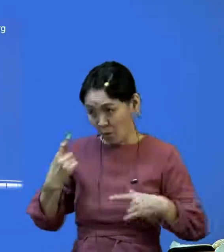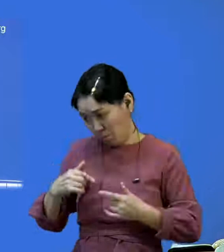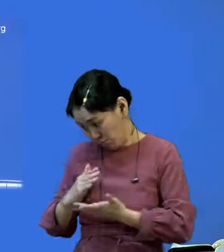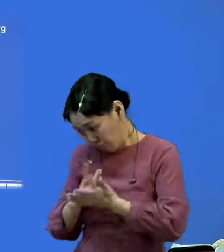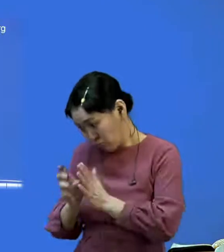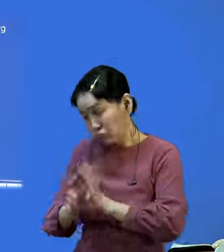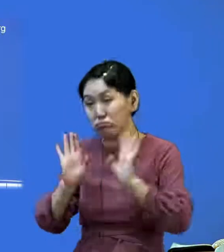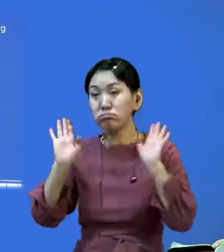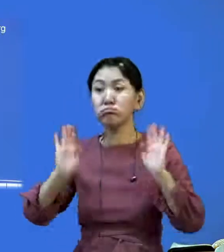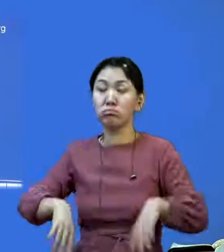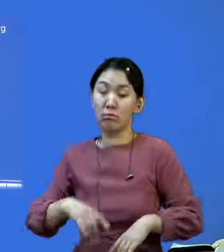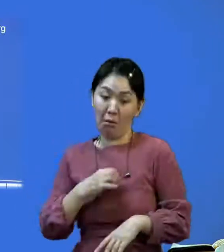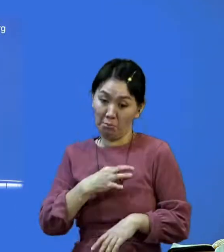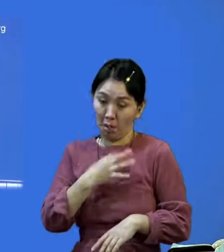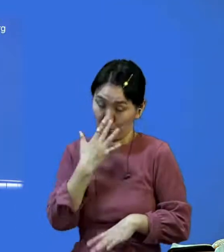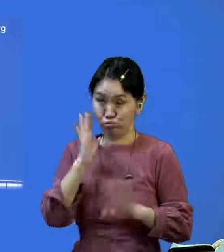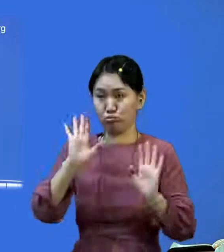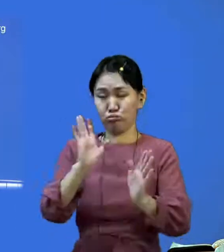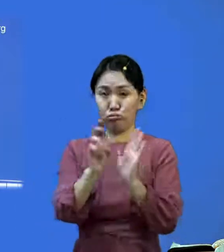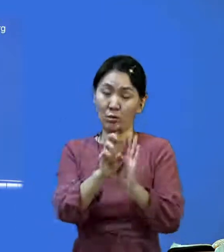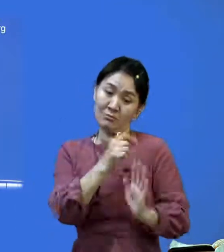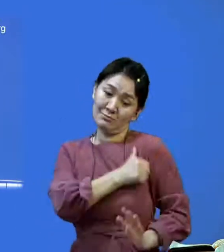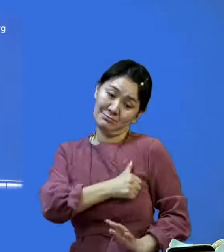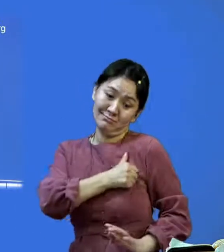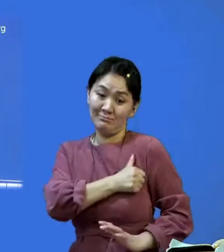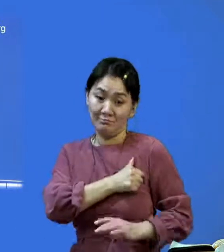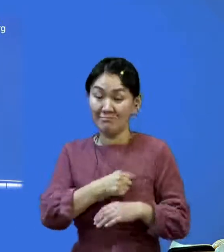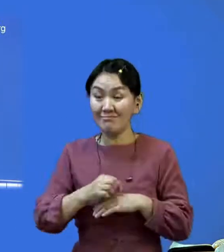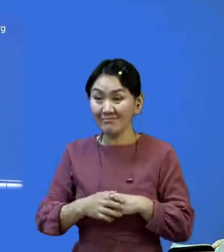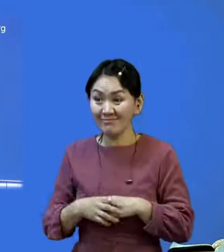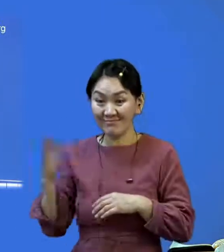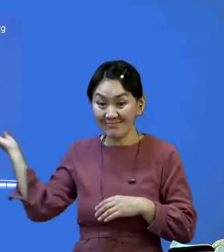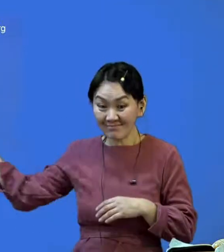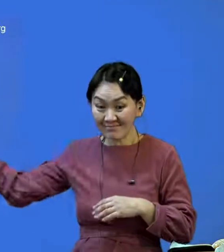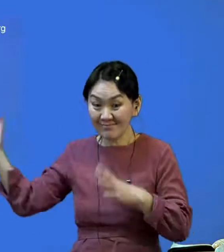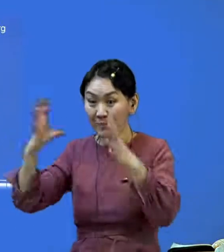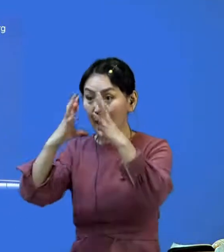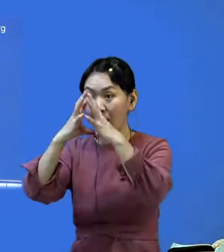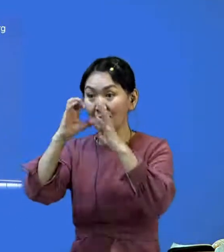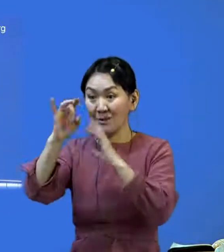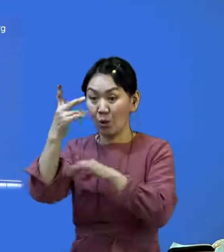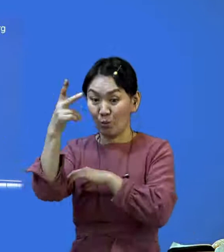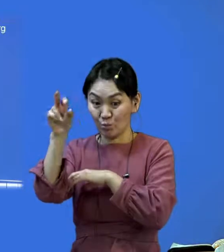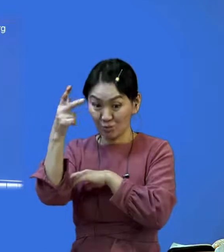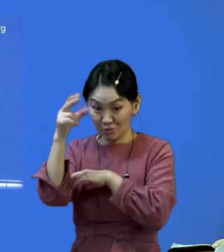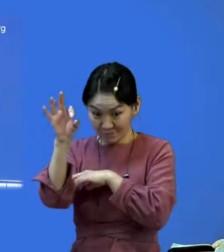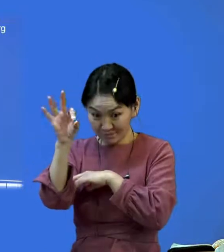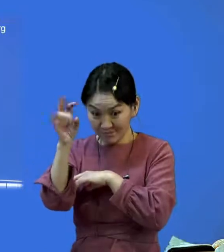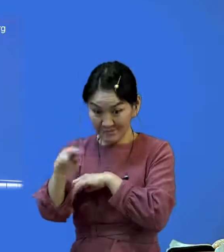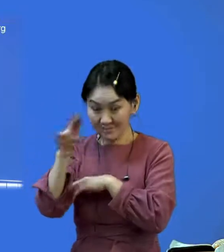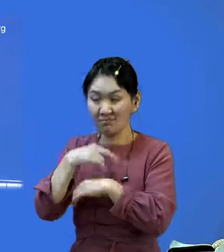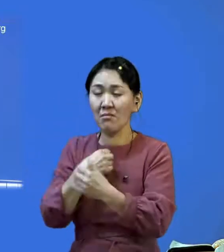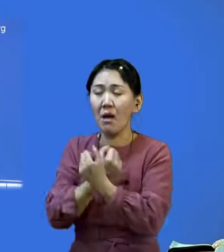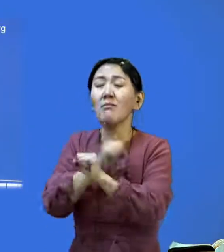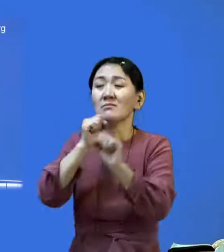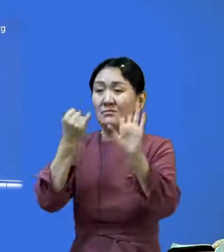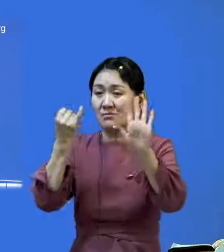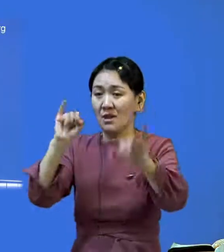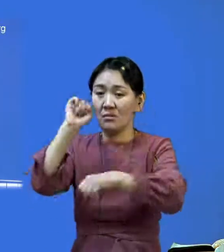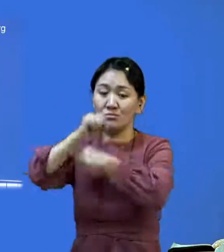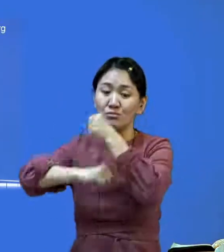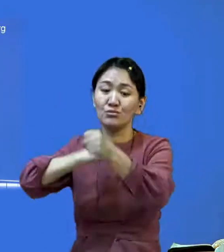Одоо энэ сарын 10 сарын 30 болох юм бол тийм ээ, одоо аврагда 60 жил